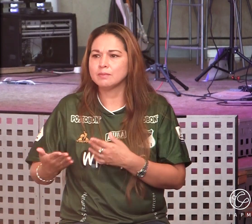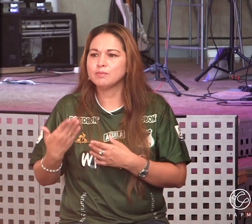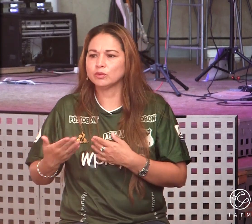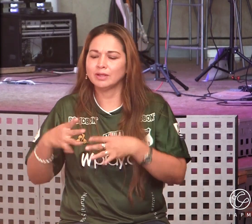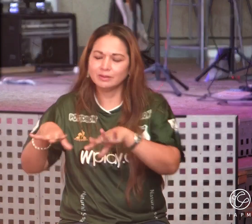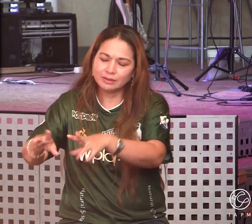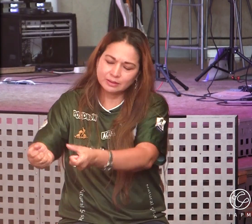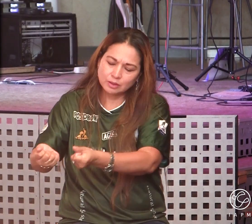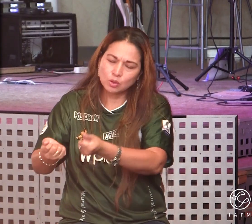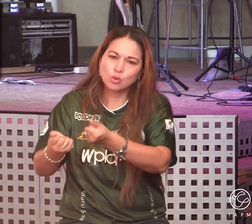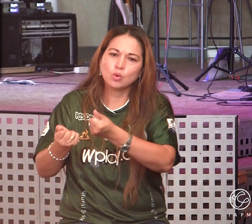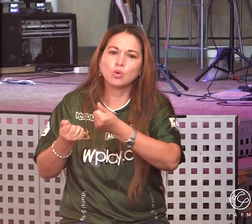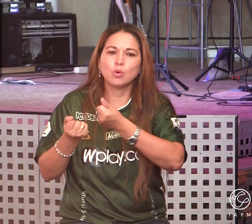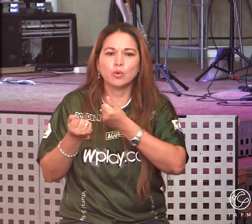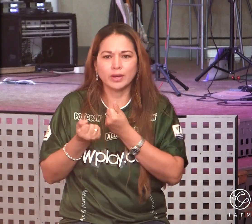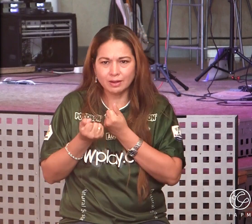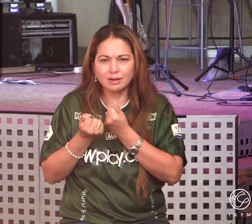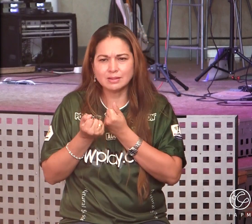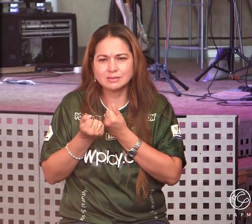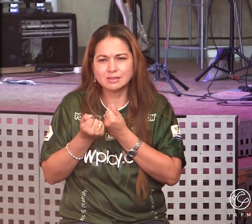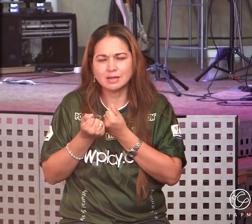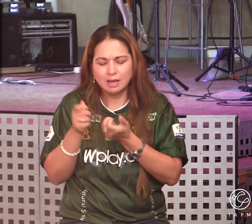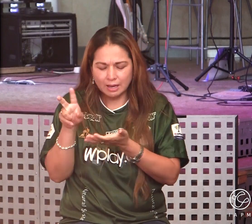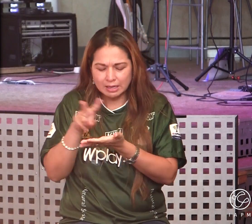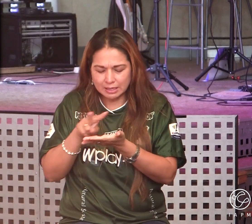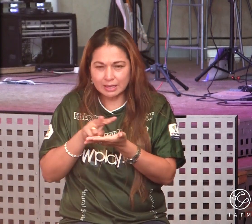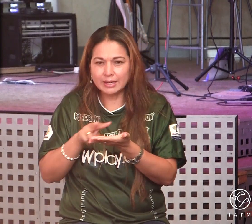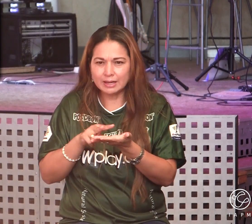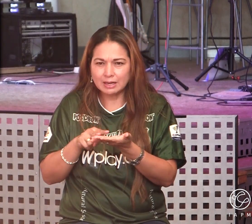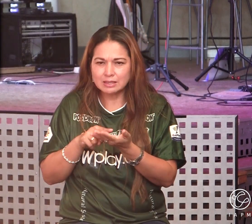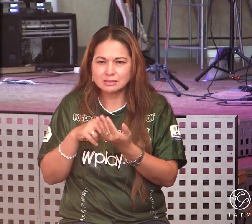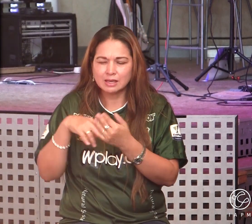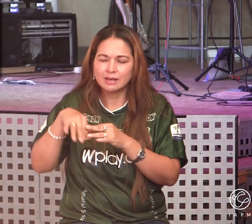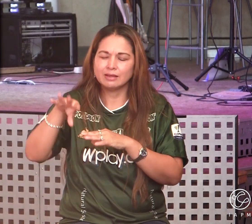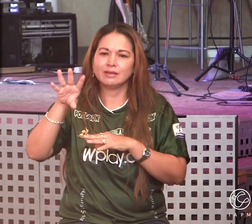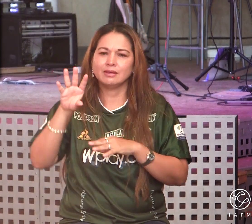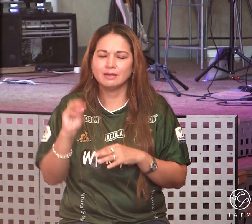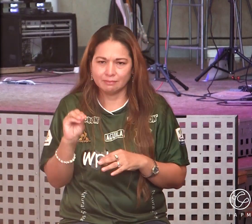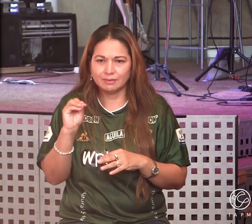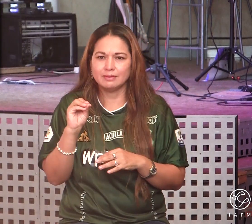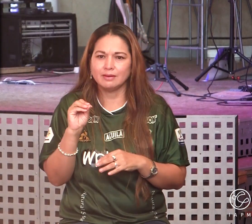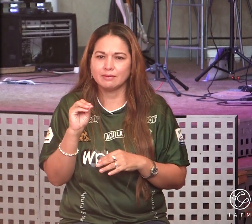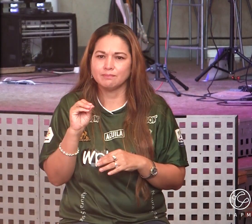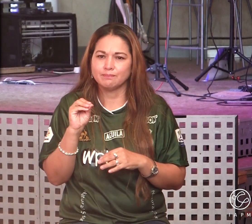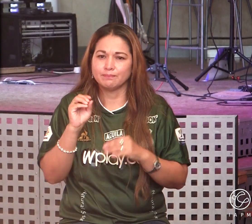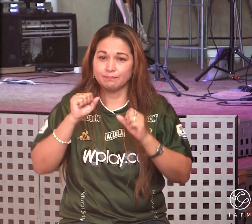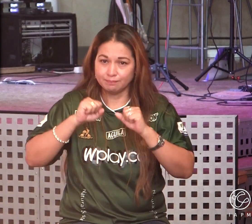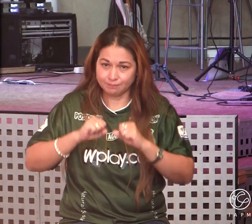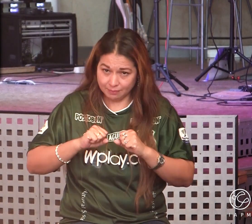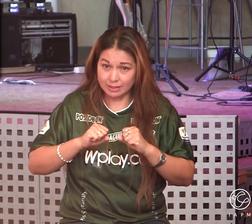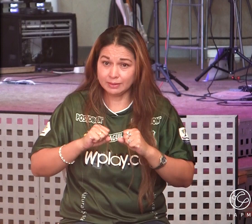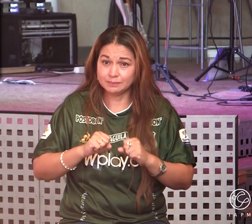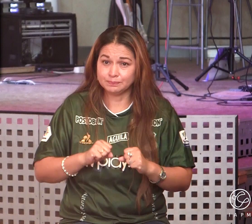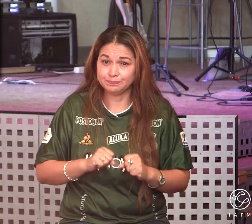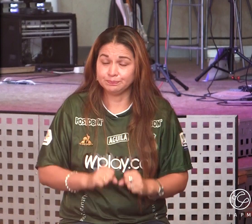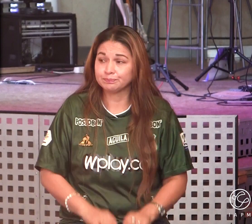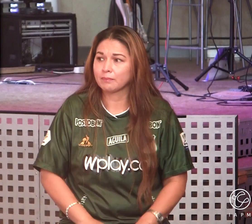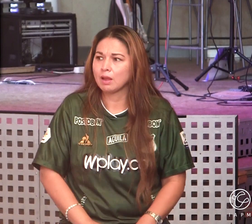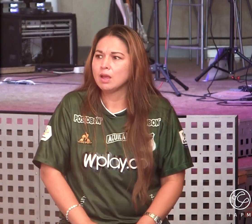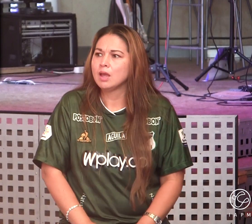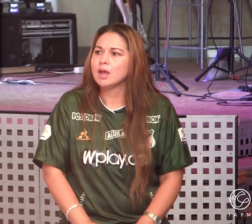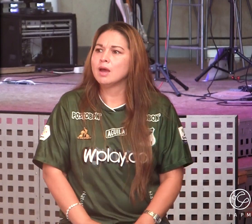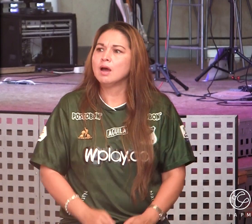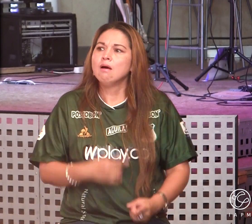volvemos demasiado entendidos en la doctrina, demasiado entendidos en la escatología, demasiado